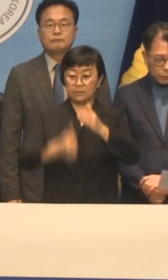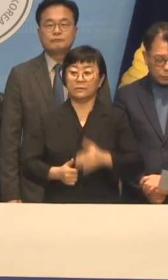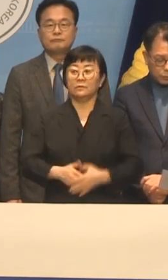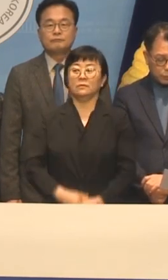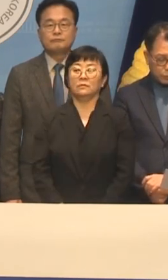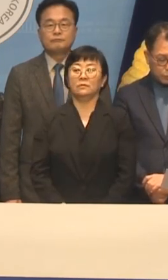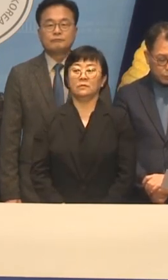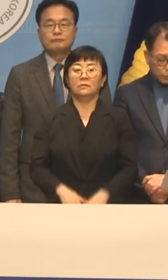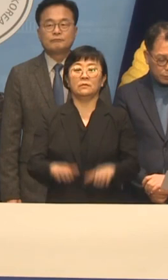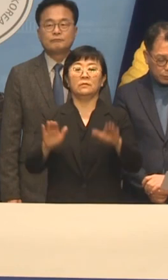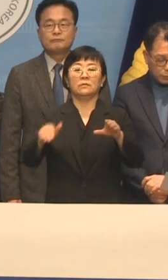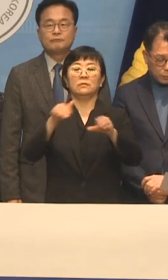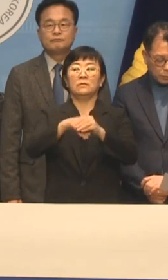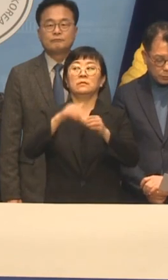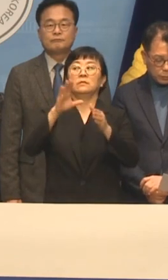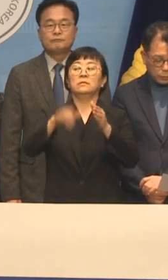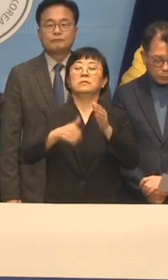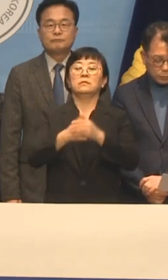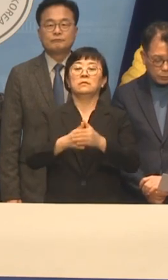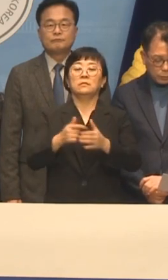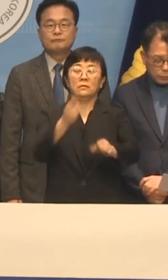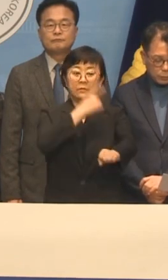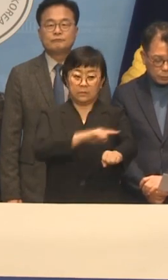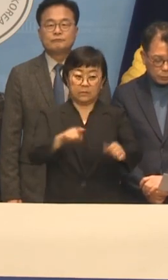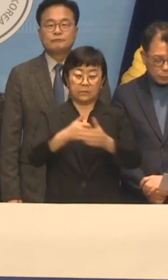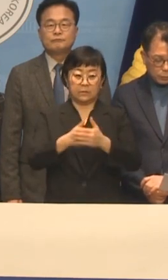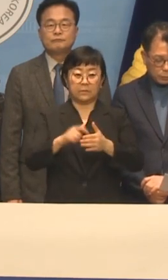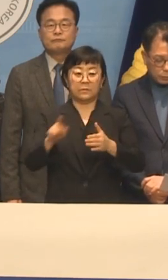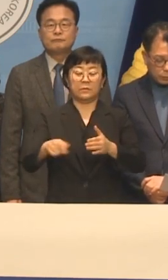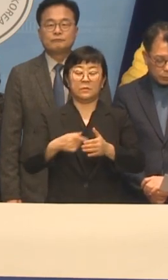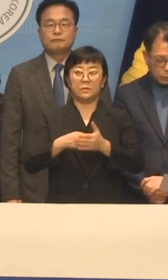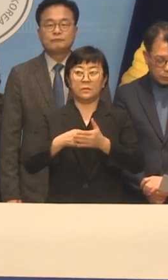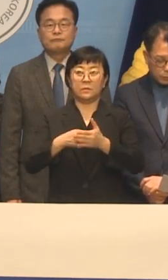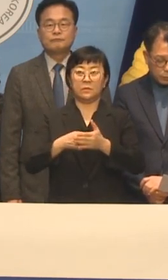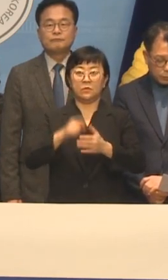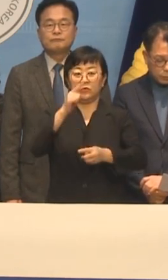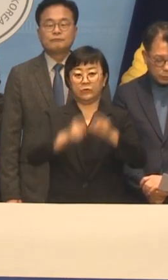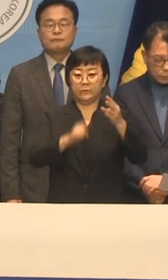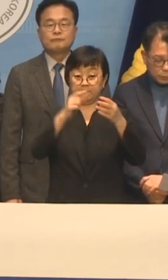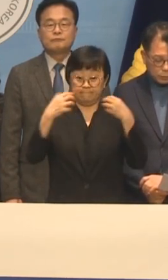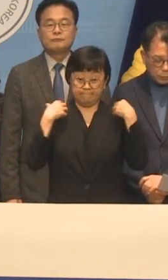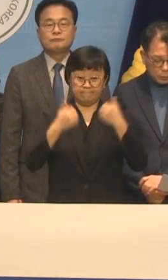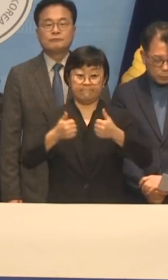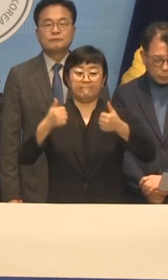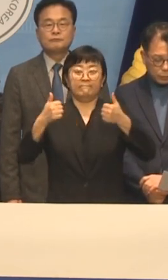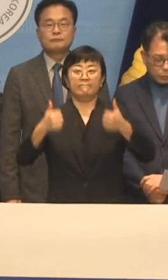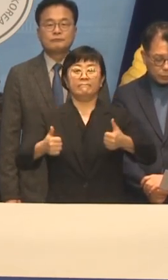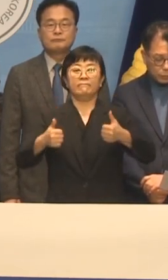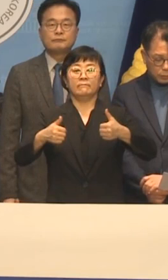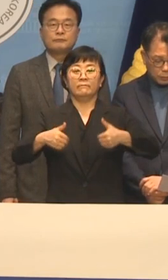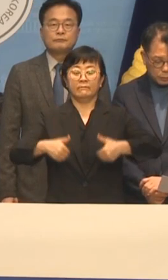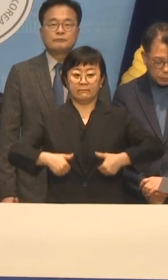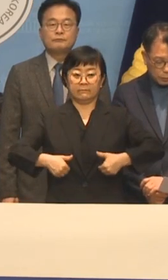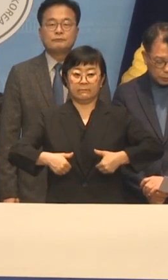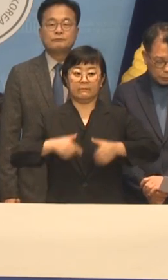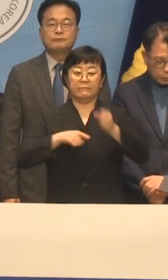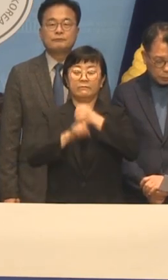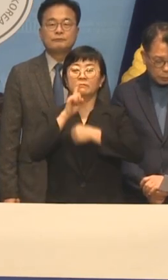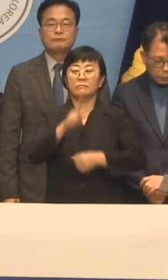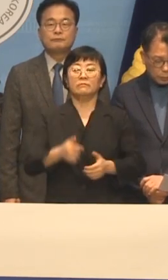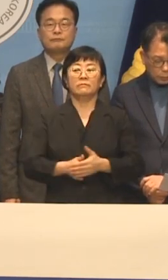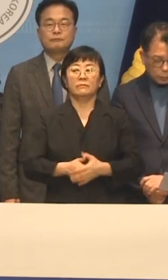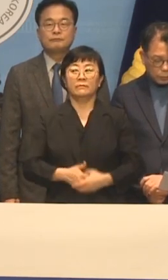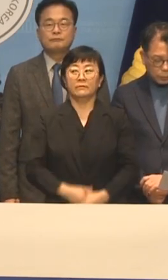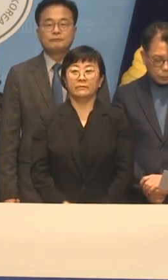있습니다. 이번 총선에서 무능하고 무도한 윤석열 정권을 심판해야 할 이유입니다.